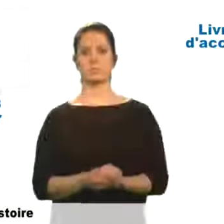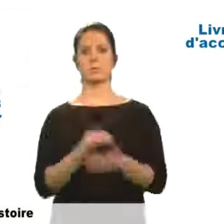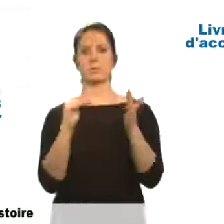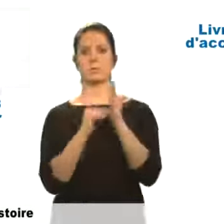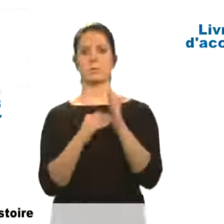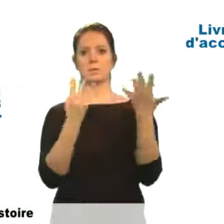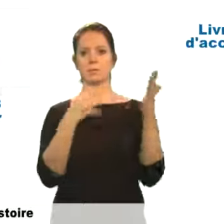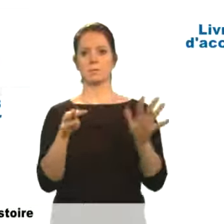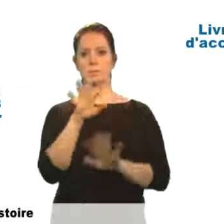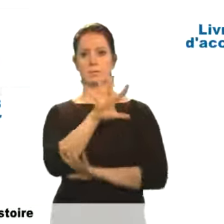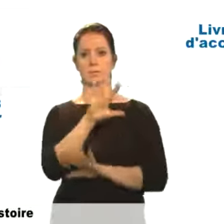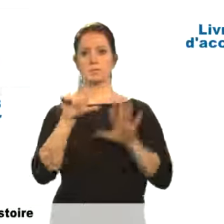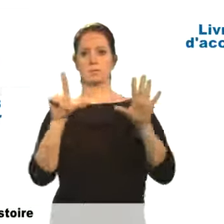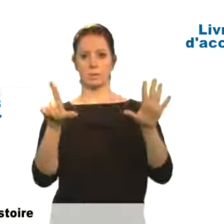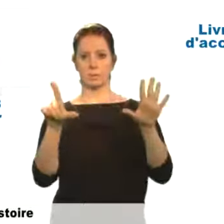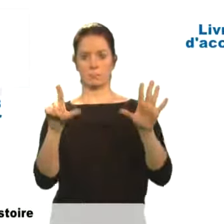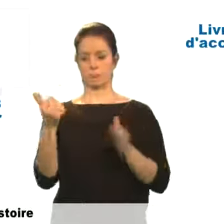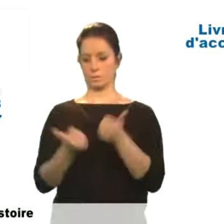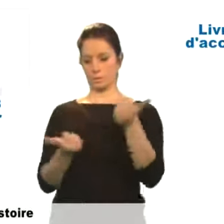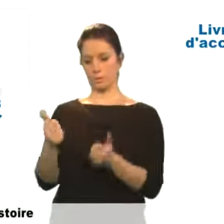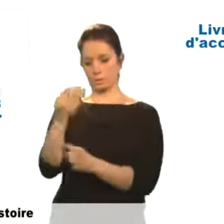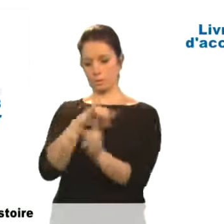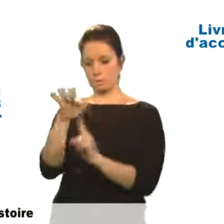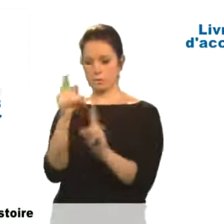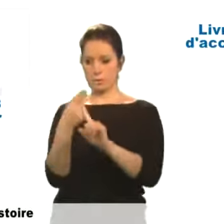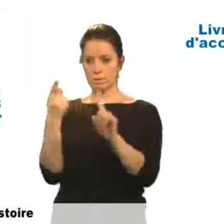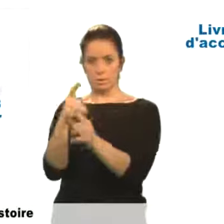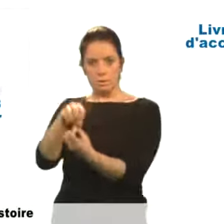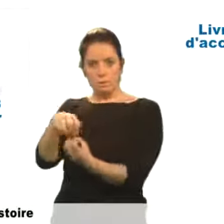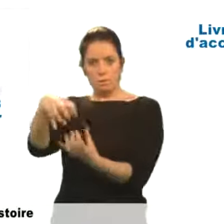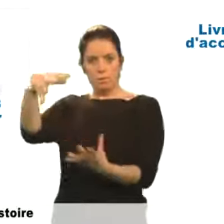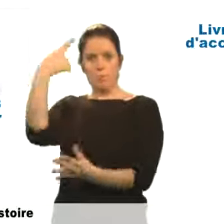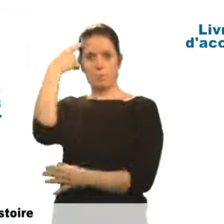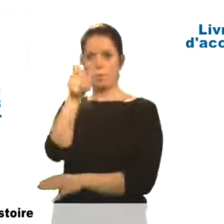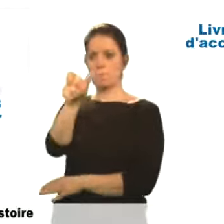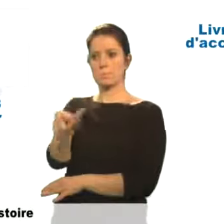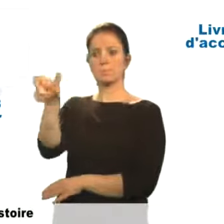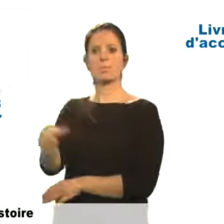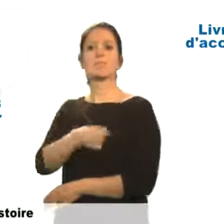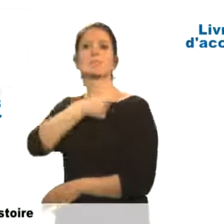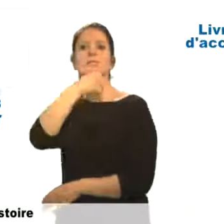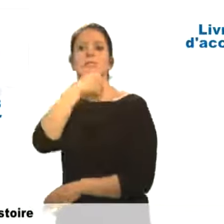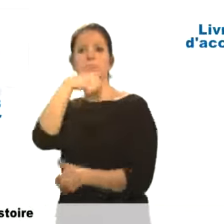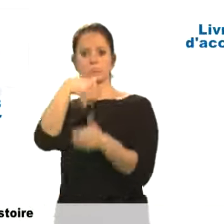1957. Développement d'un service social spécialisé pour personnes âgées, 4 assistantes sociales diplômées